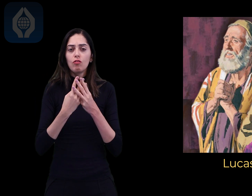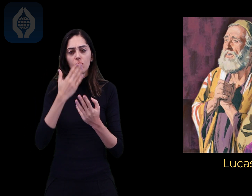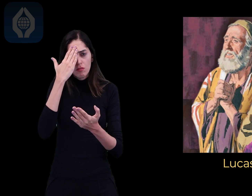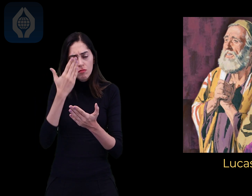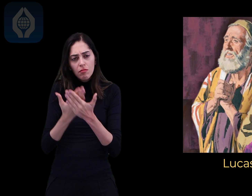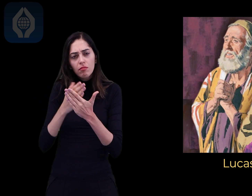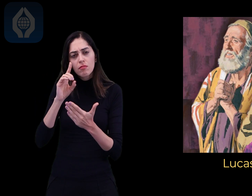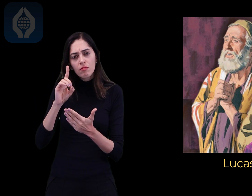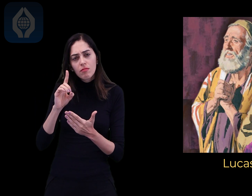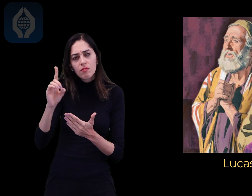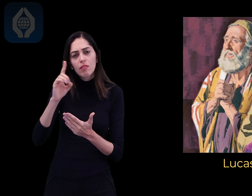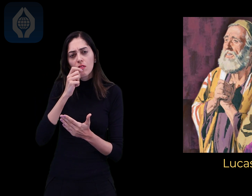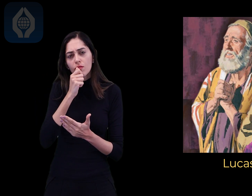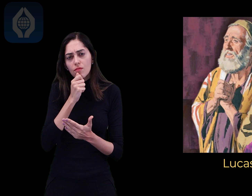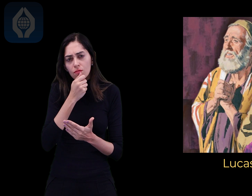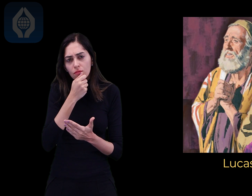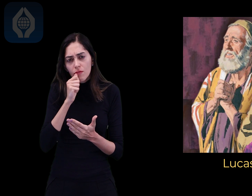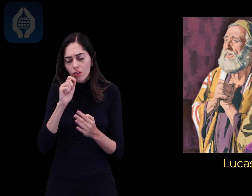ordenado a Moisés.